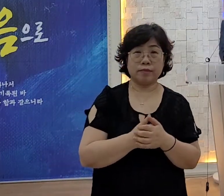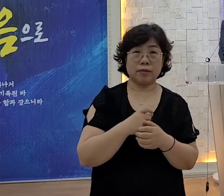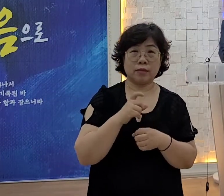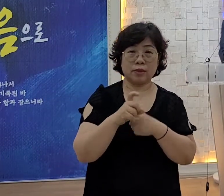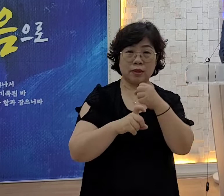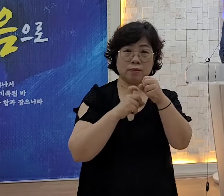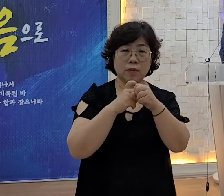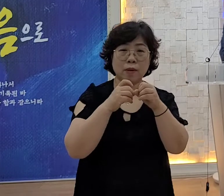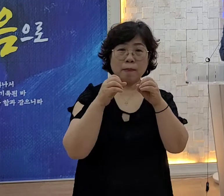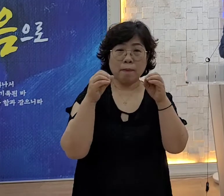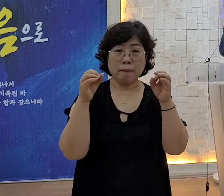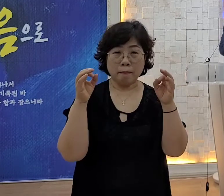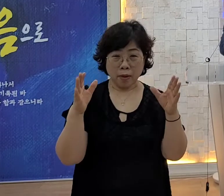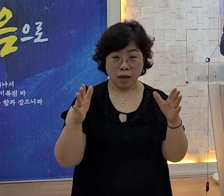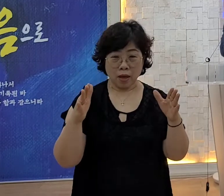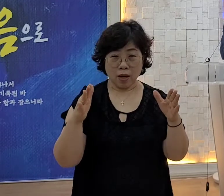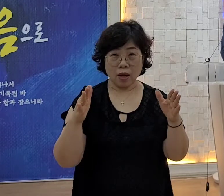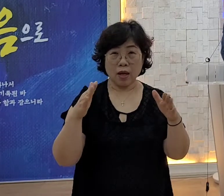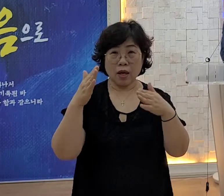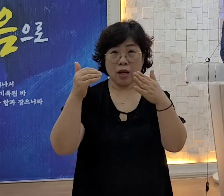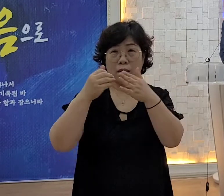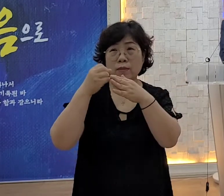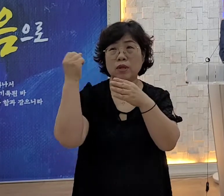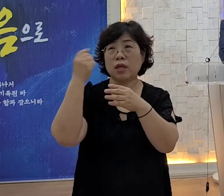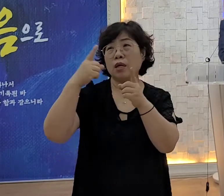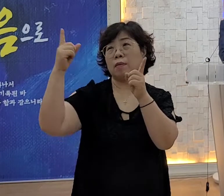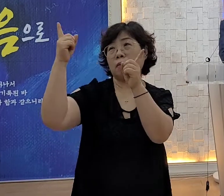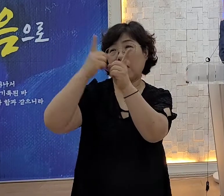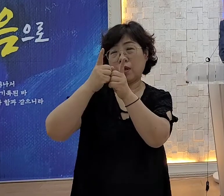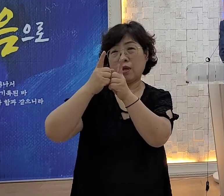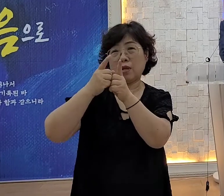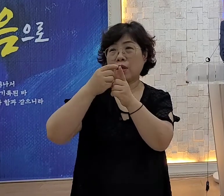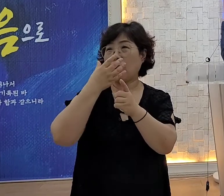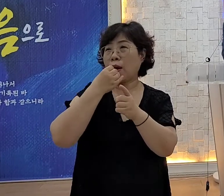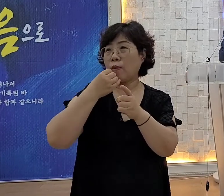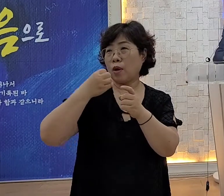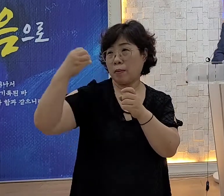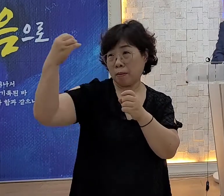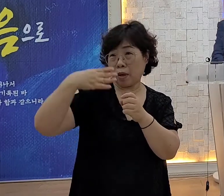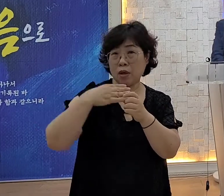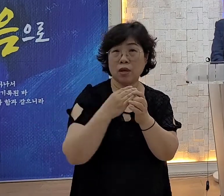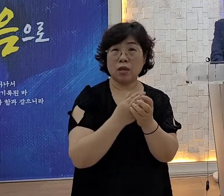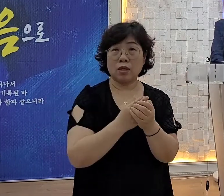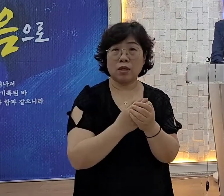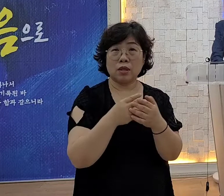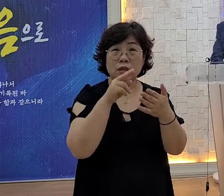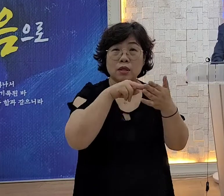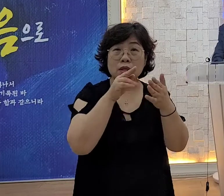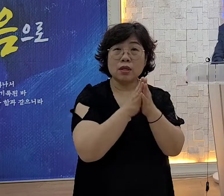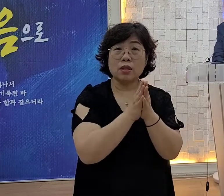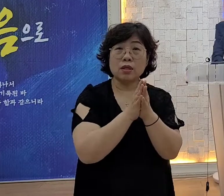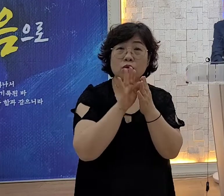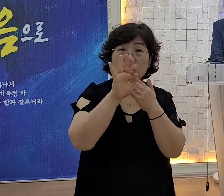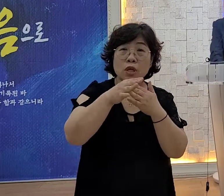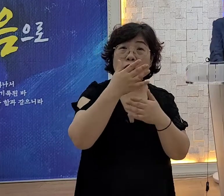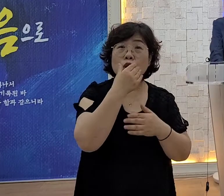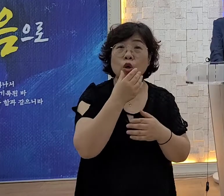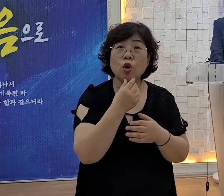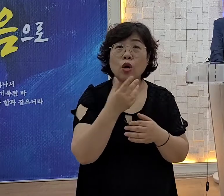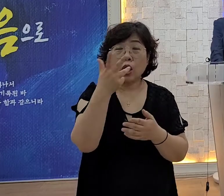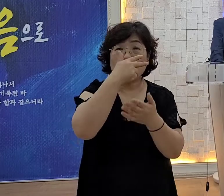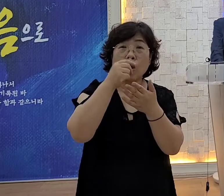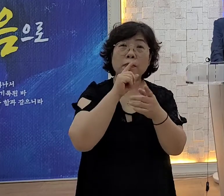하나님 찾아오셔가지고, 지금 아브라함에게 다시 말씀하신 구절입니다. 중요한 구절입니다. 다 같이 읽습니다. 1절 시작.